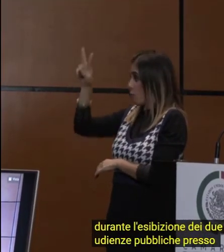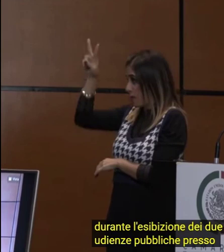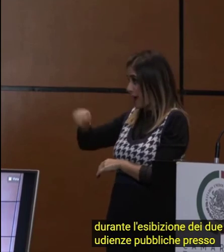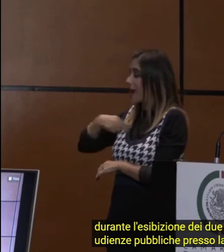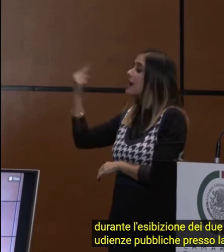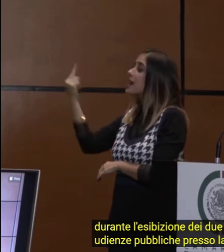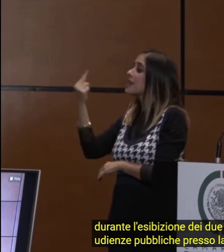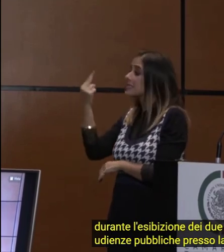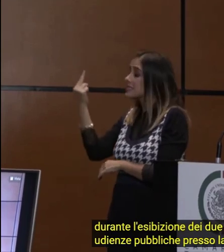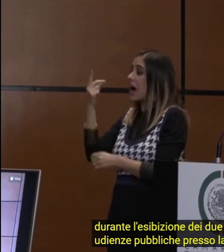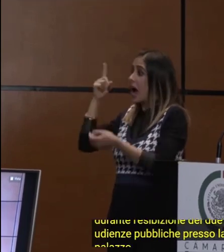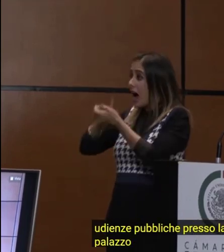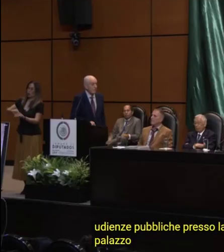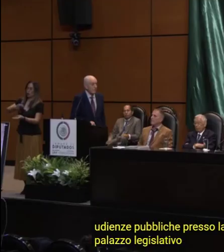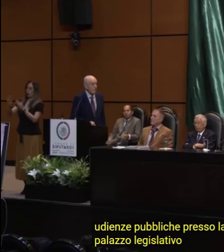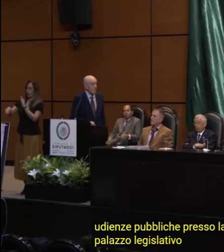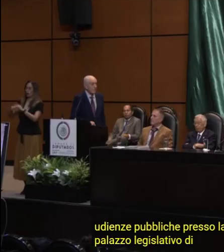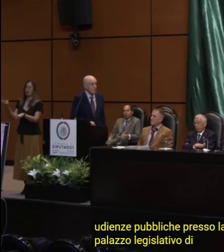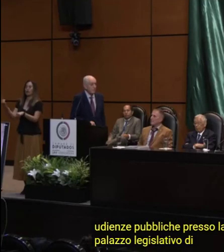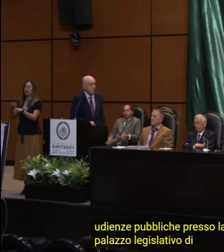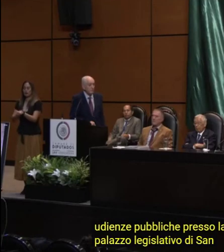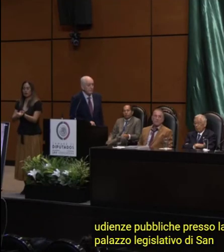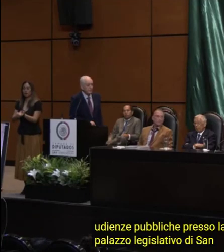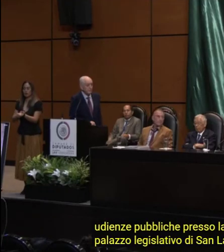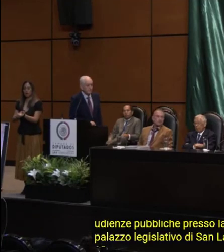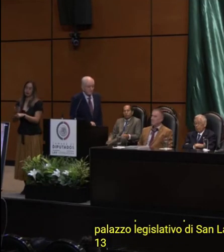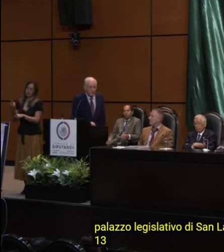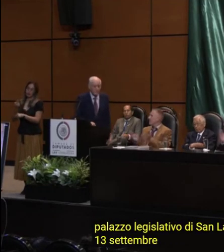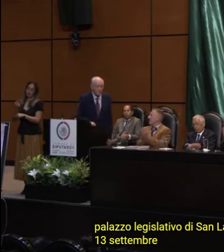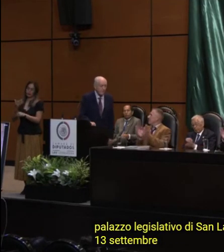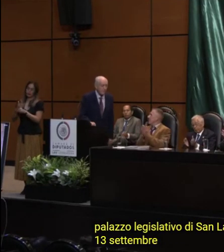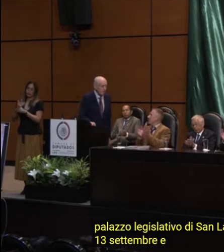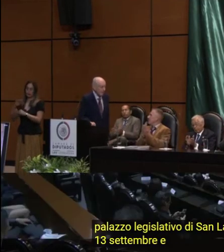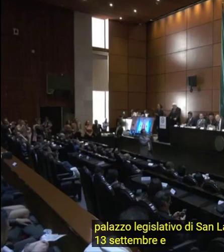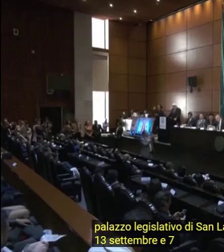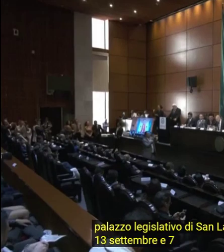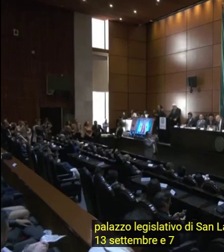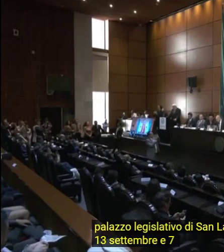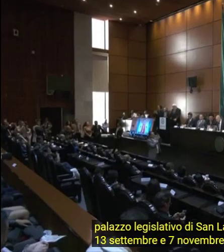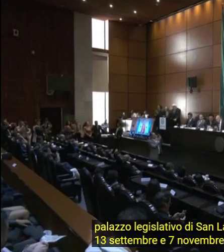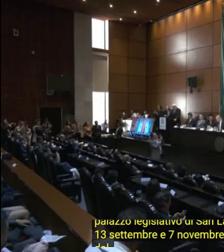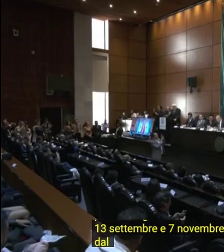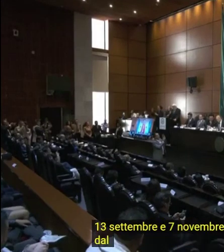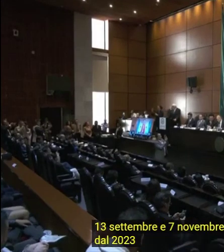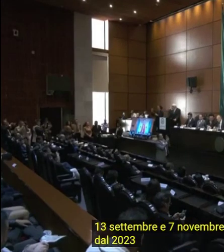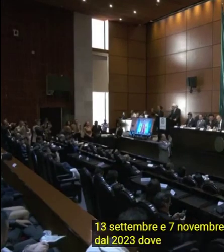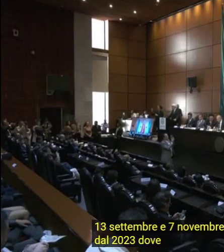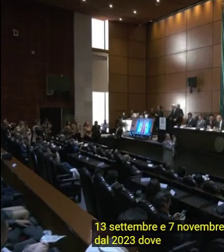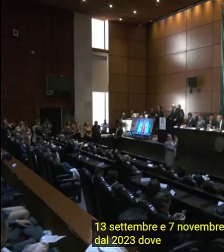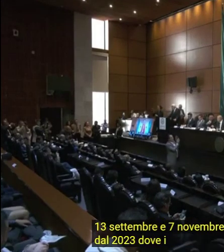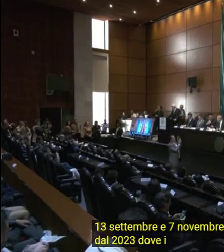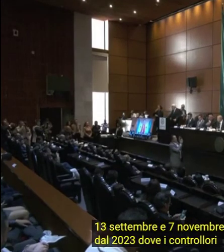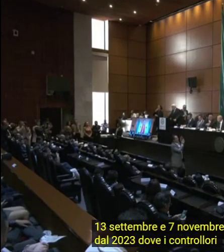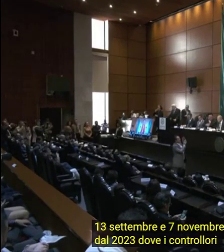audiencias públicas en la sede del Palacio Legislativo de San Lázaro los días 13 de septiembre y 7 de noviembre del